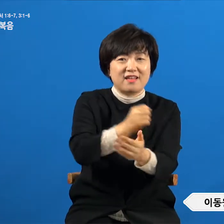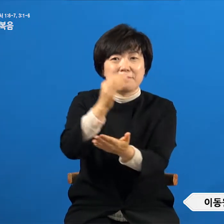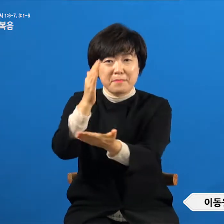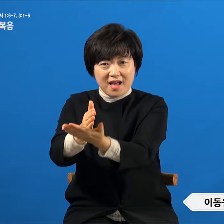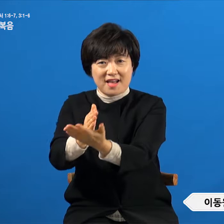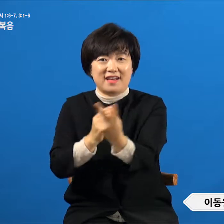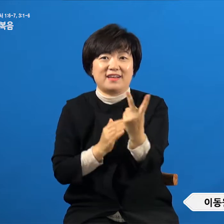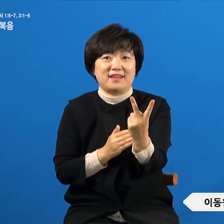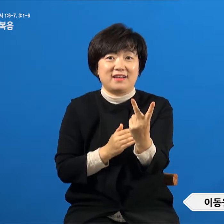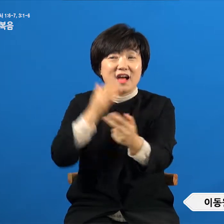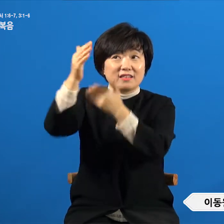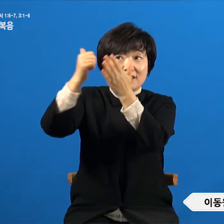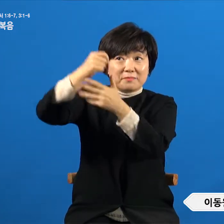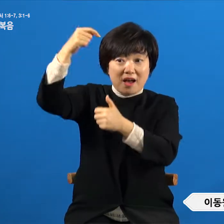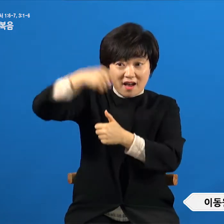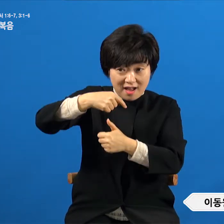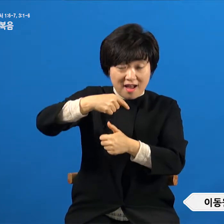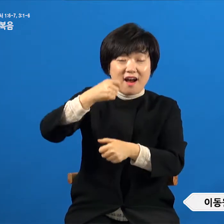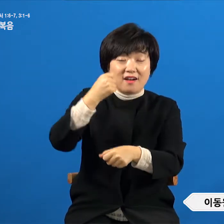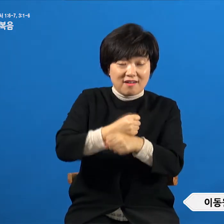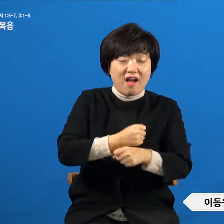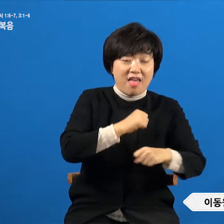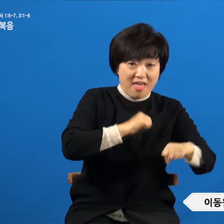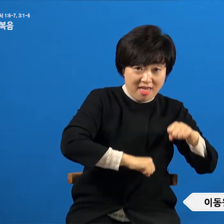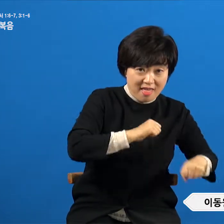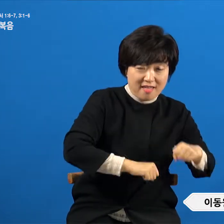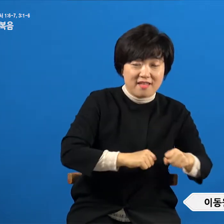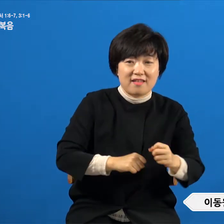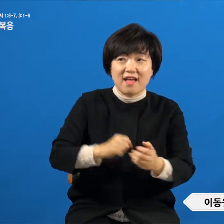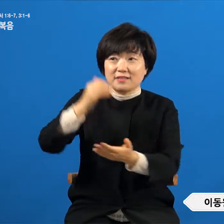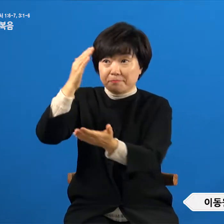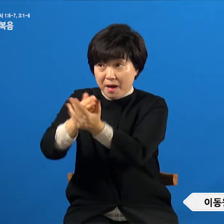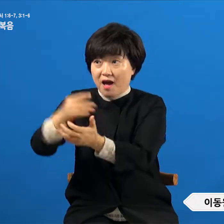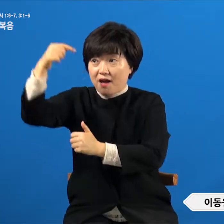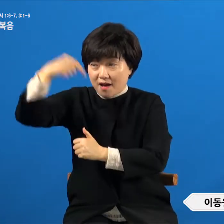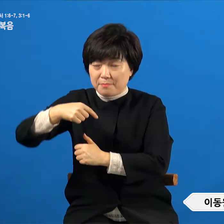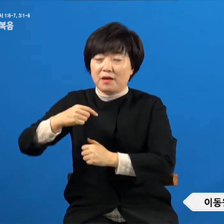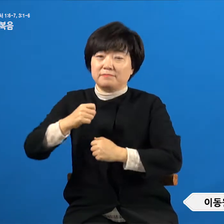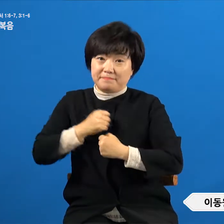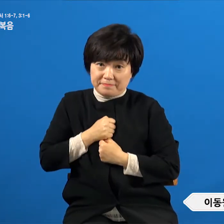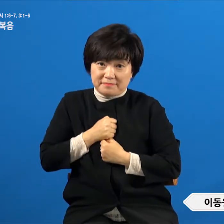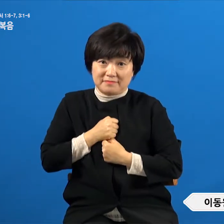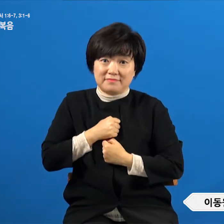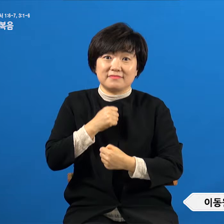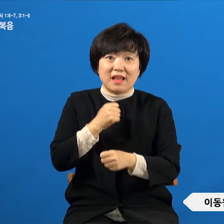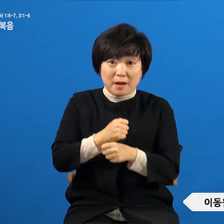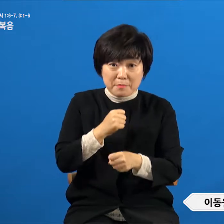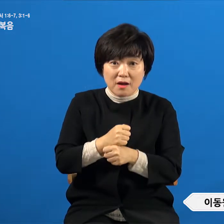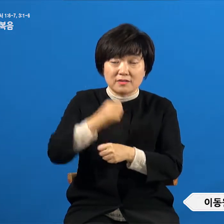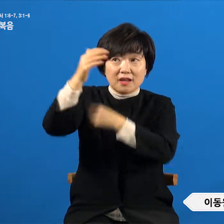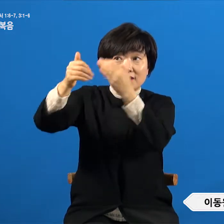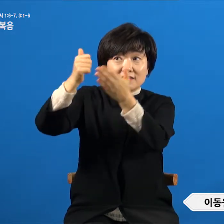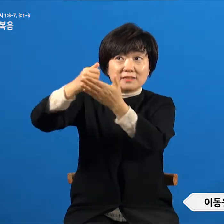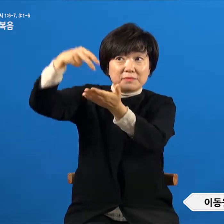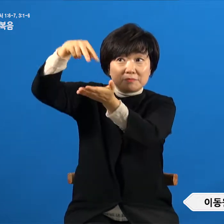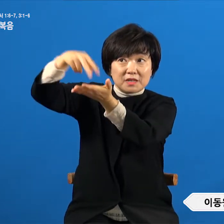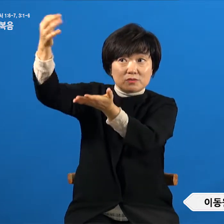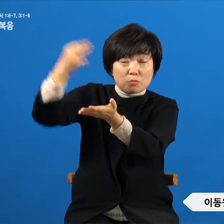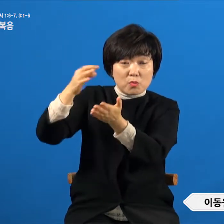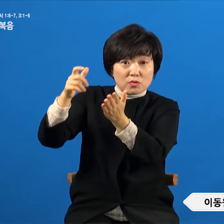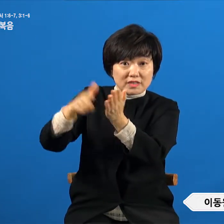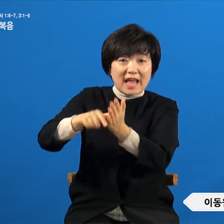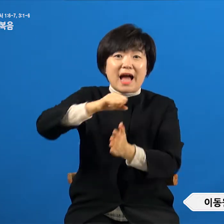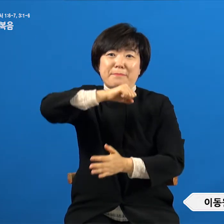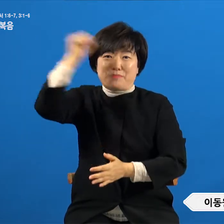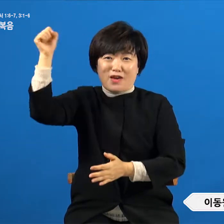말아라. 하나님이 하라는 거 하고 하지 말라는 거 안 하고, 그래서 내 행동이 하나님 앞에 너는 이만하면 합격이야, 그래서